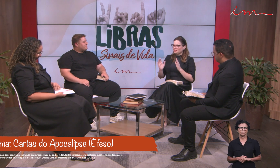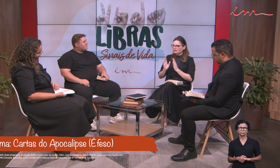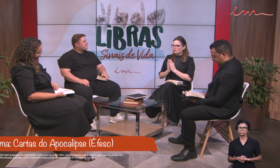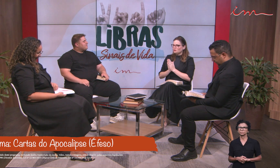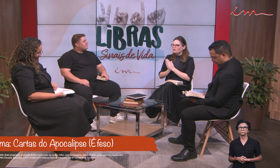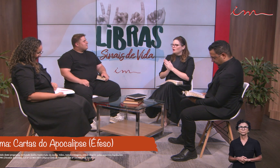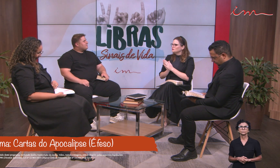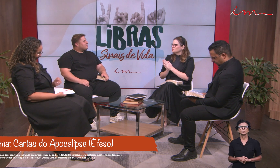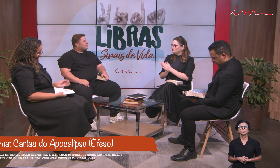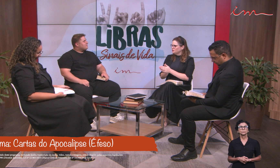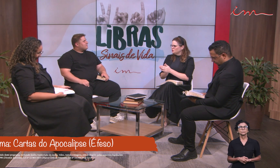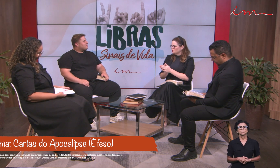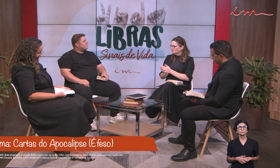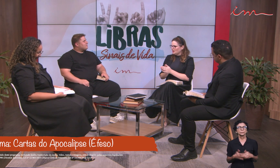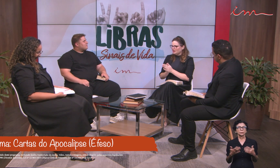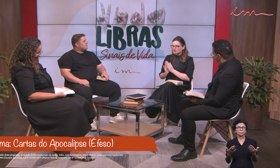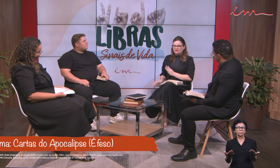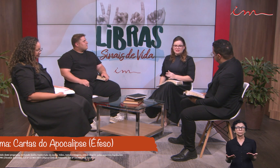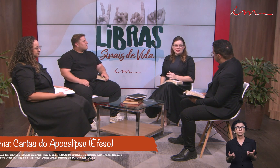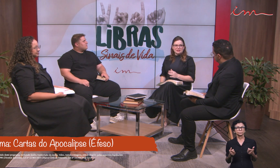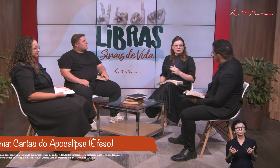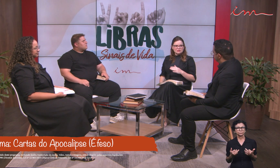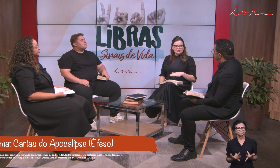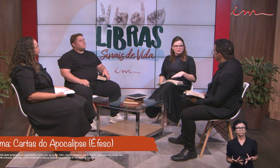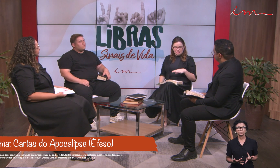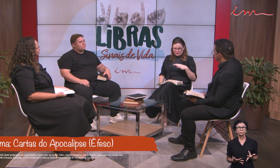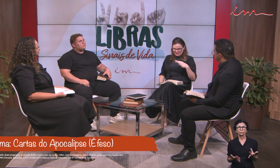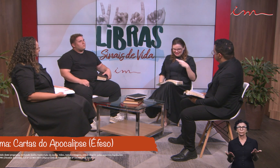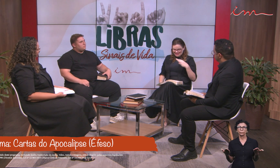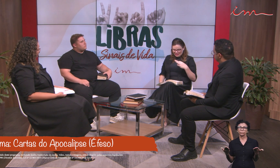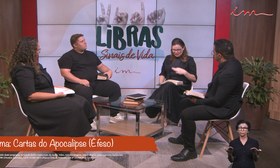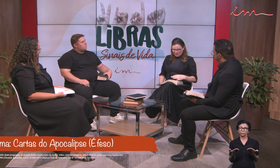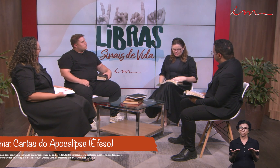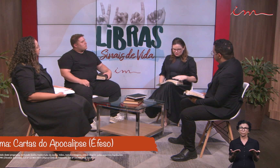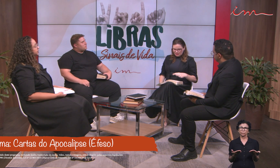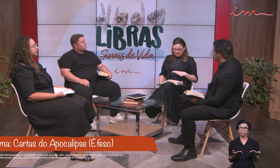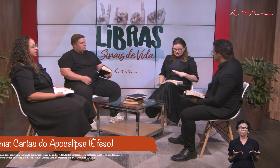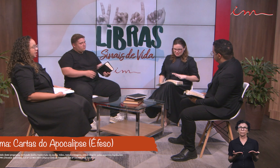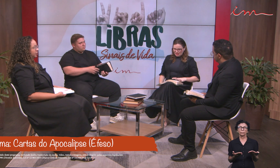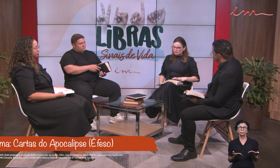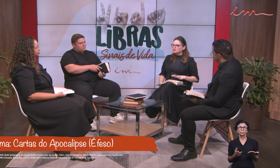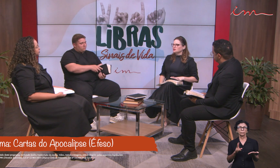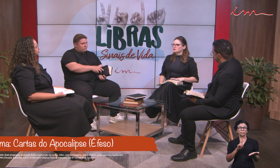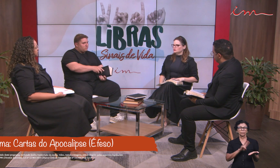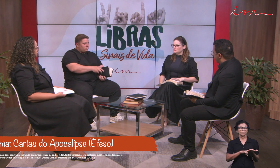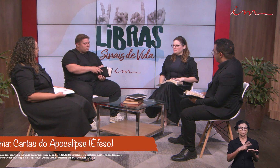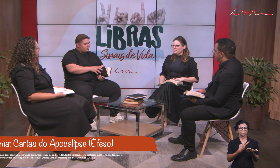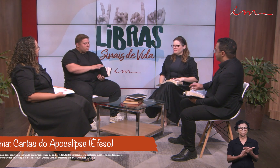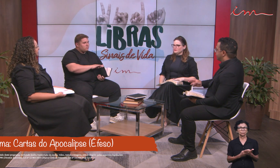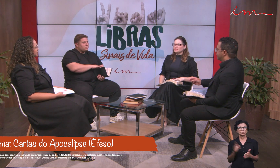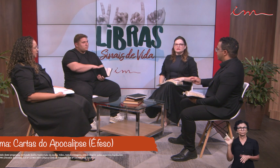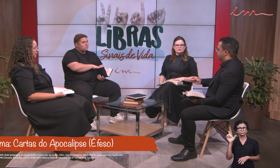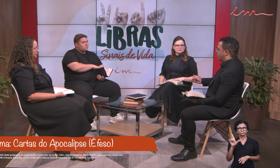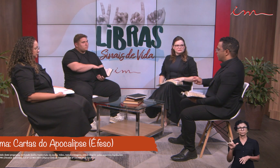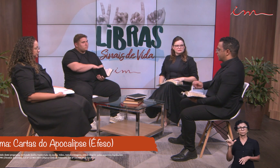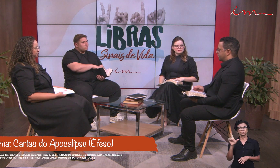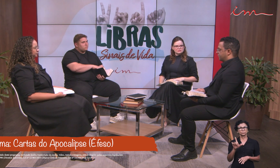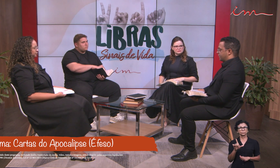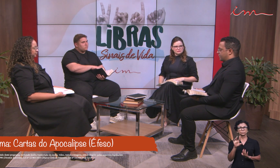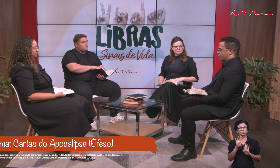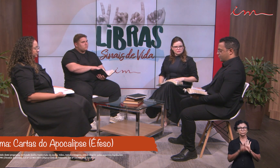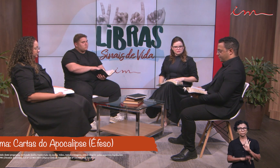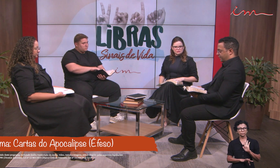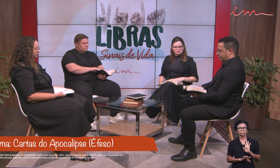Lógico que, conforme já foi dito, aqui está fazendo a tradução literal do que Literal. está no texto. É Sim. como se tivesse na